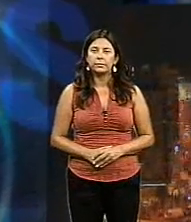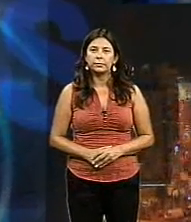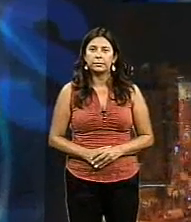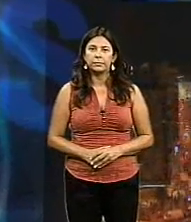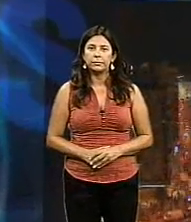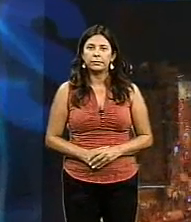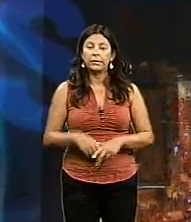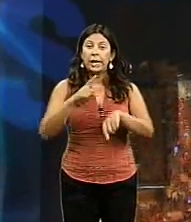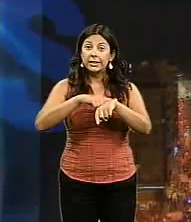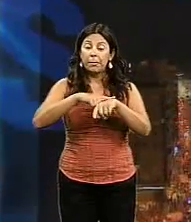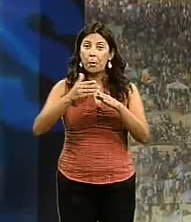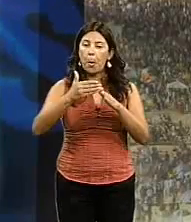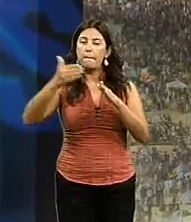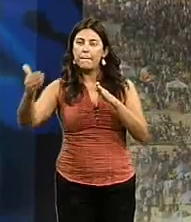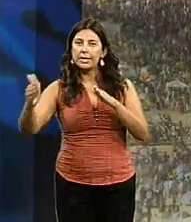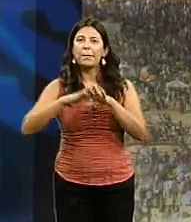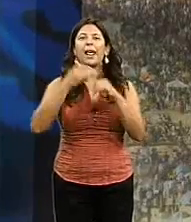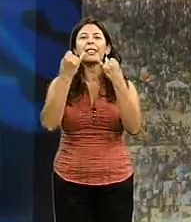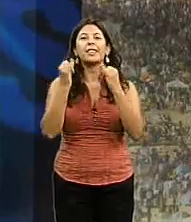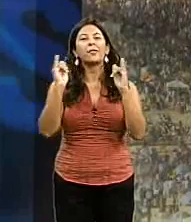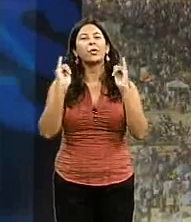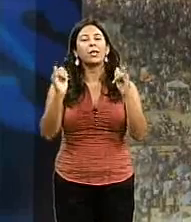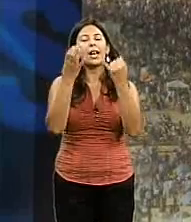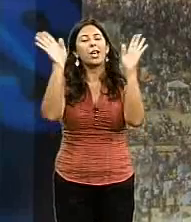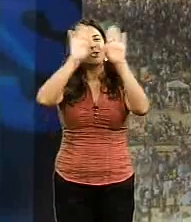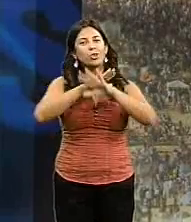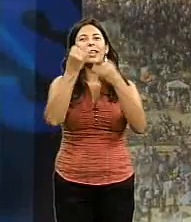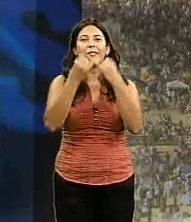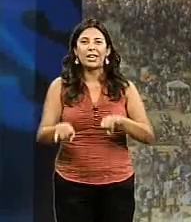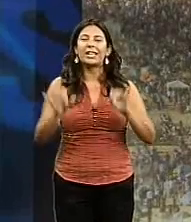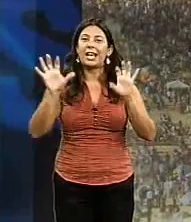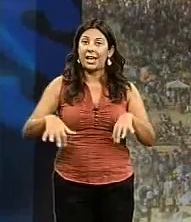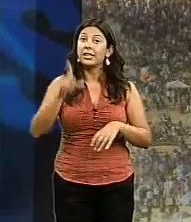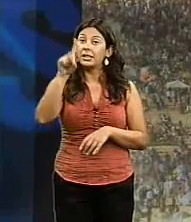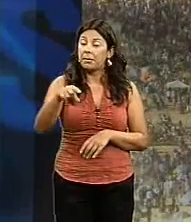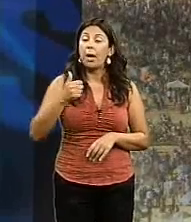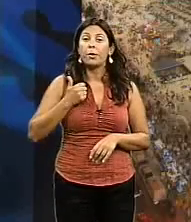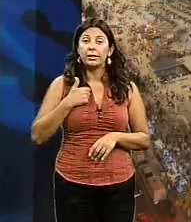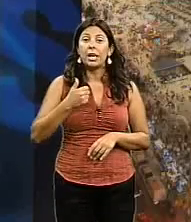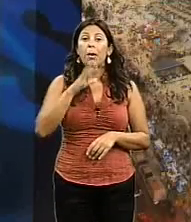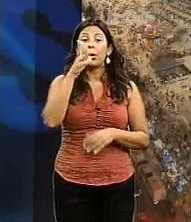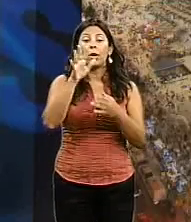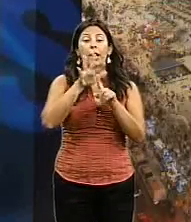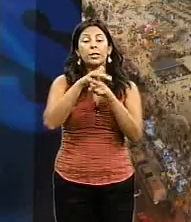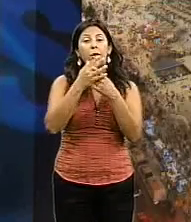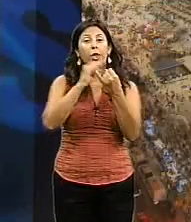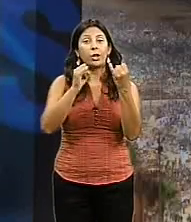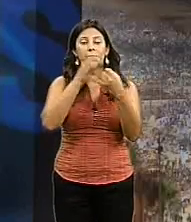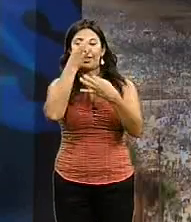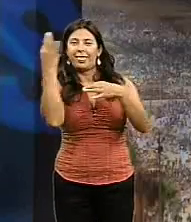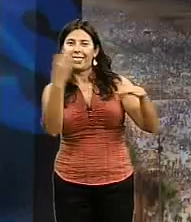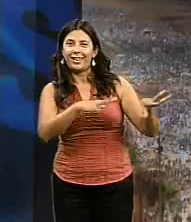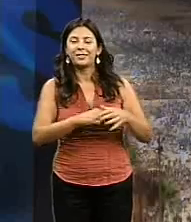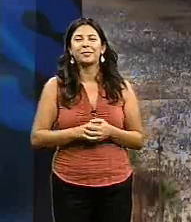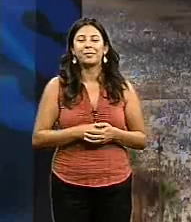Más tiempo para disfrutar una noche festiva en Cádiz y también, ¿por qué no?, una oportunidad para sortear la crisis. Este